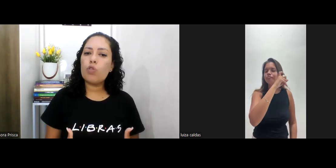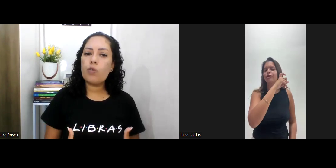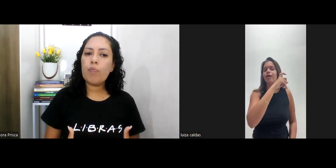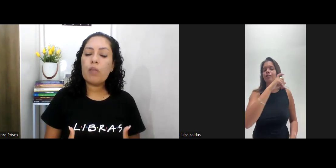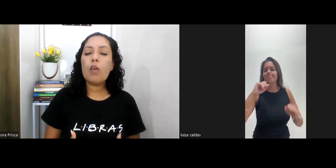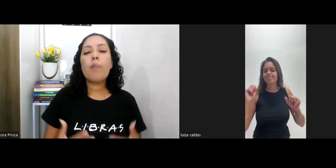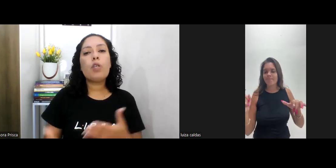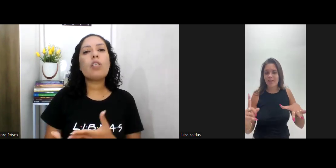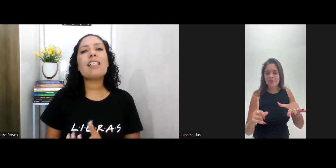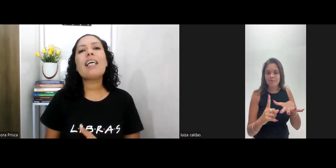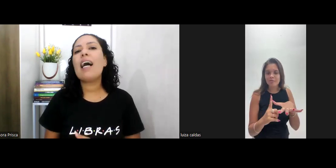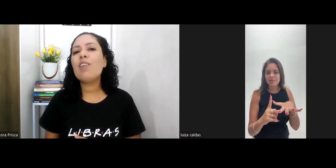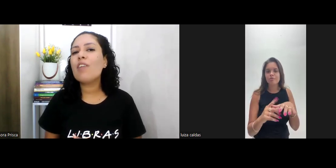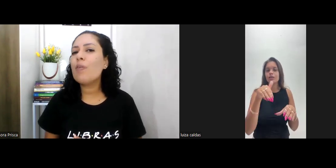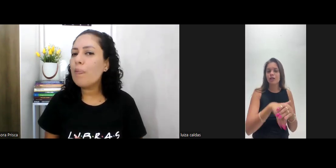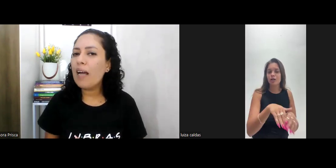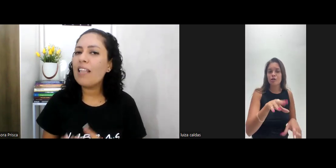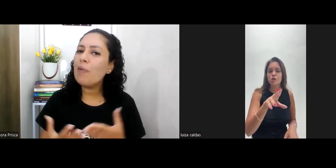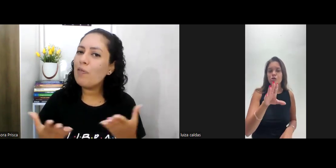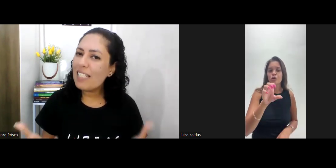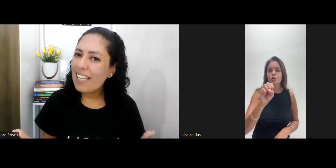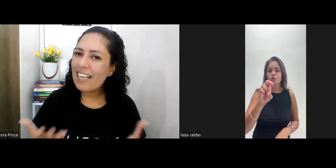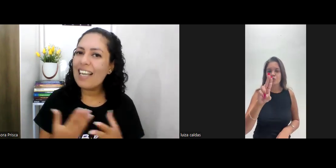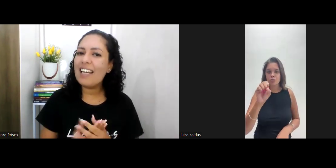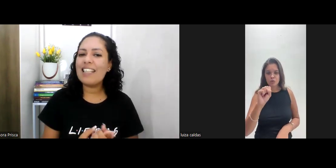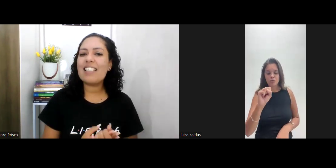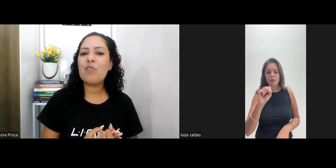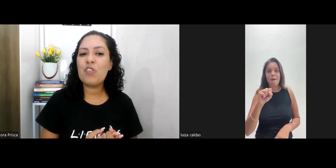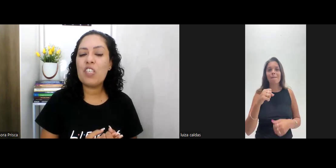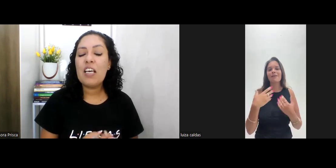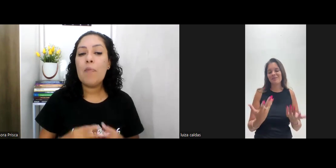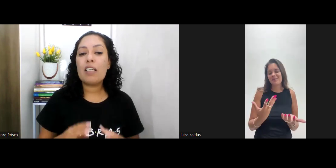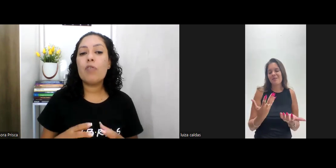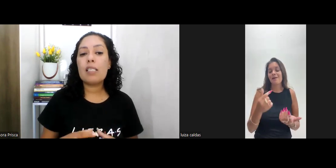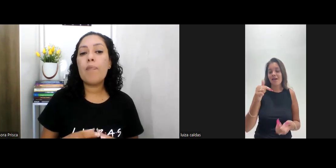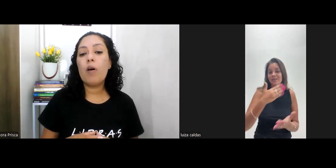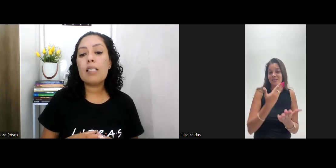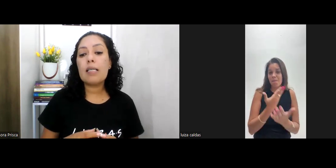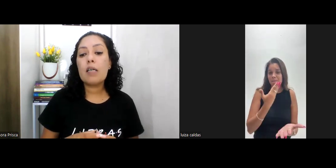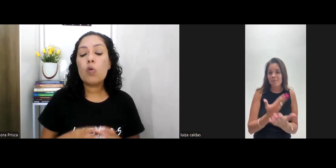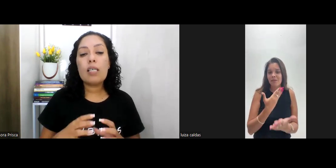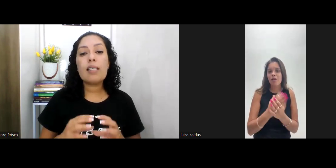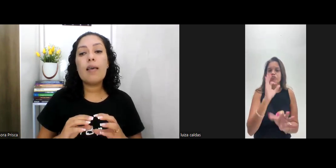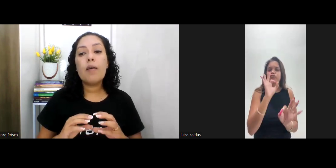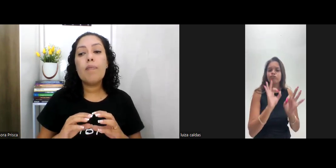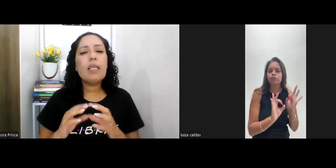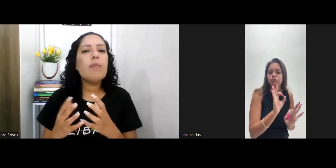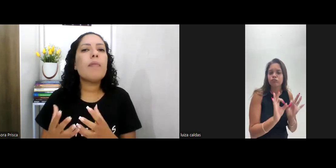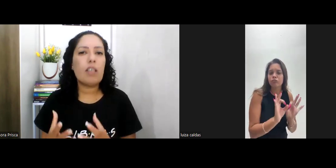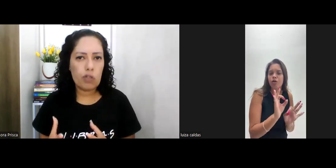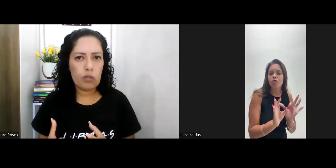do SUS. Por isso que essa aula ela foi preparada para você, que é da área da saúde, para que você possa